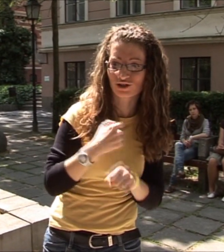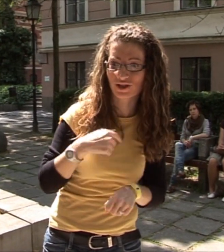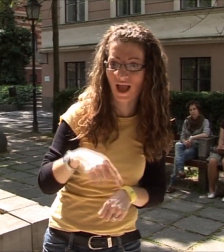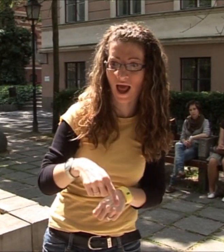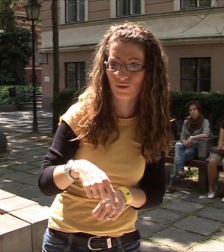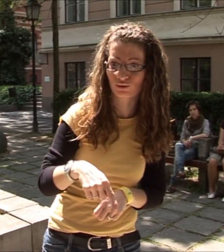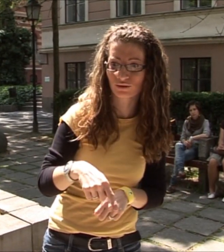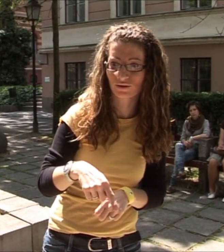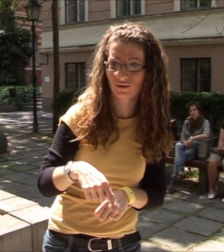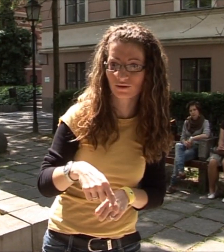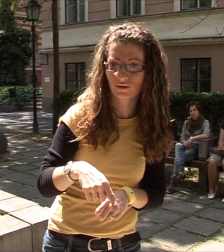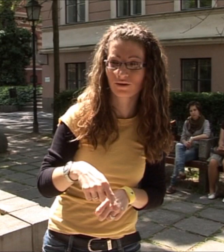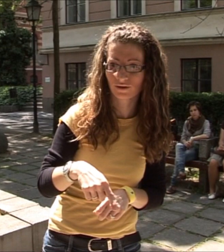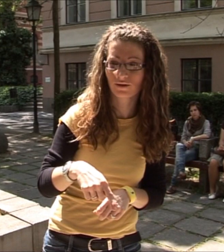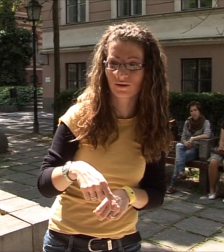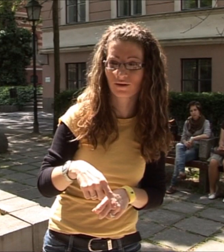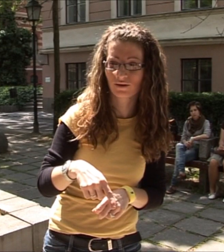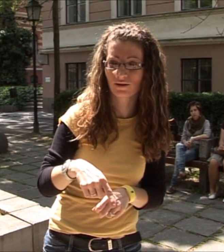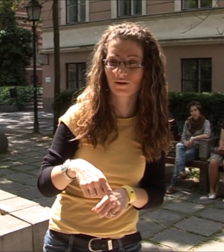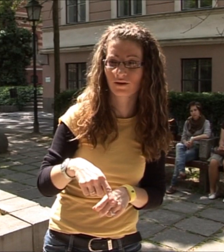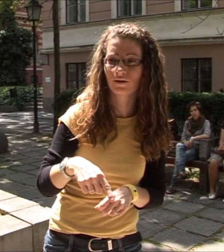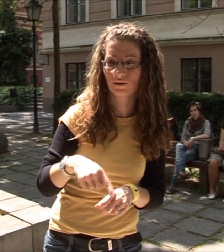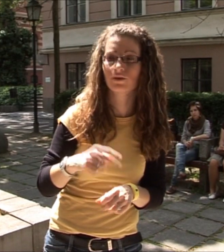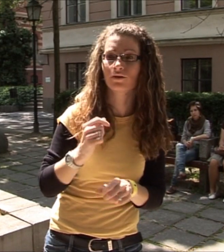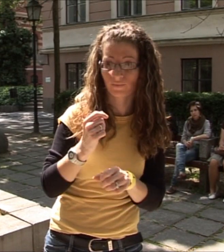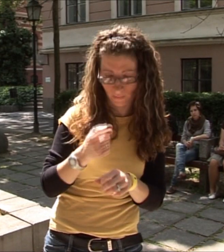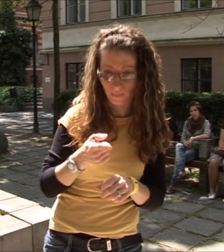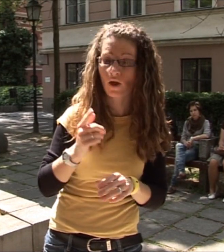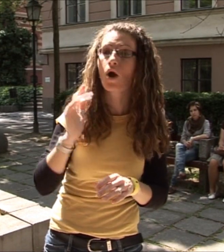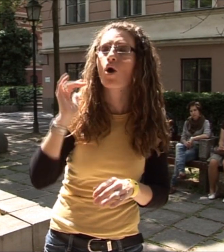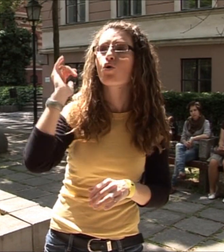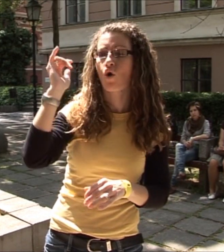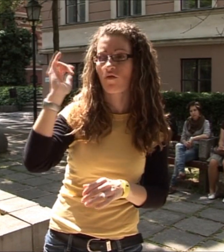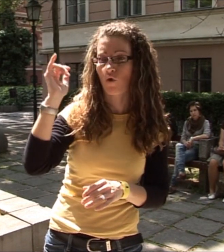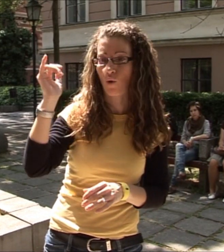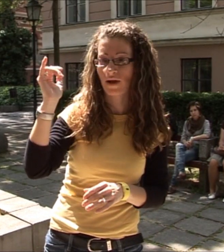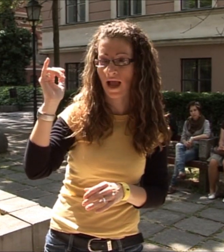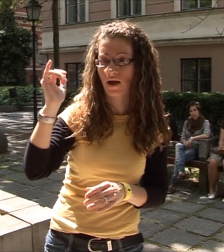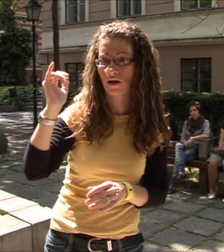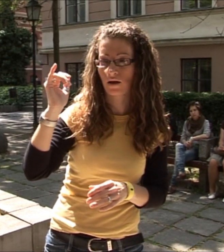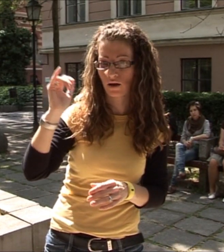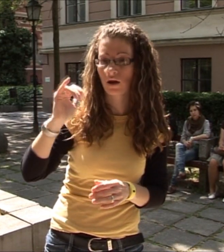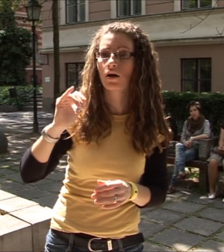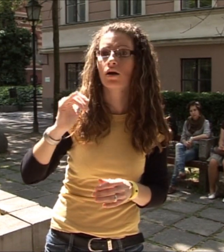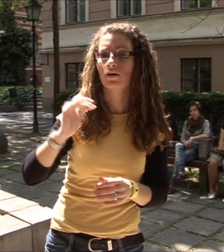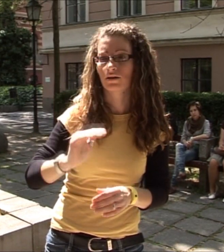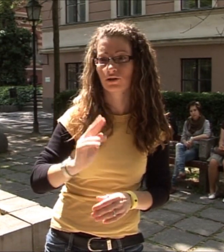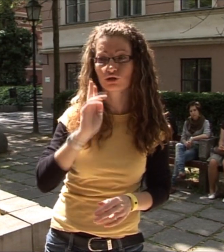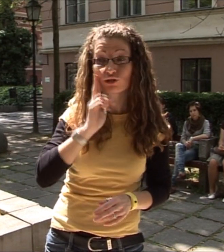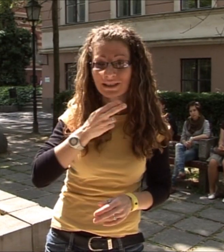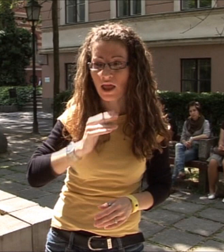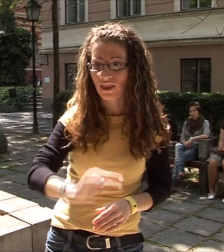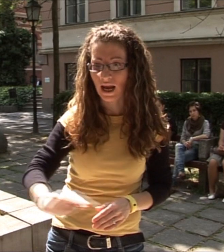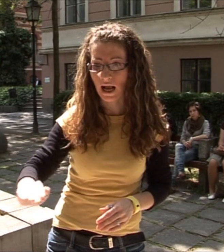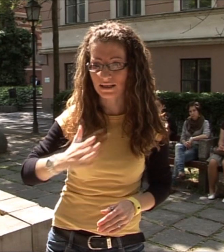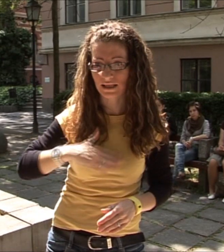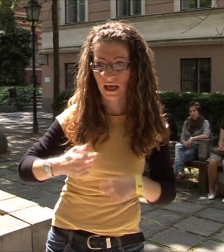dolgokat m vizuális játékkal mutatunk be mind darabot jövőben a cikek